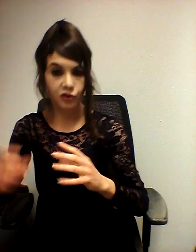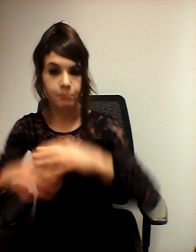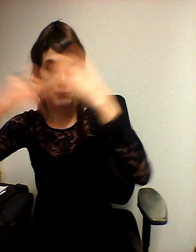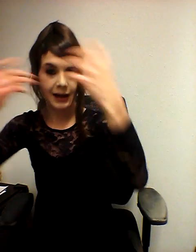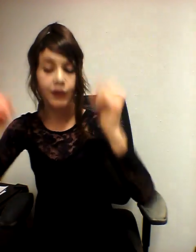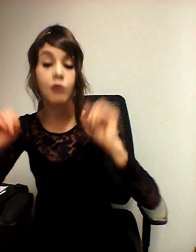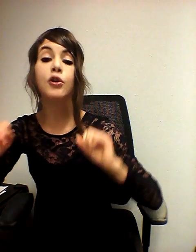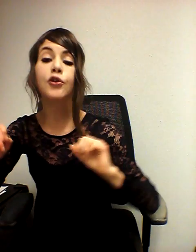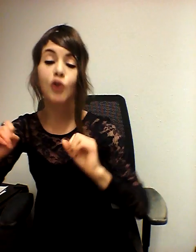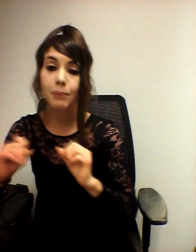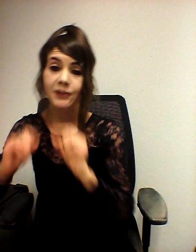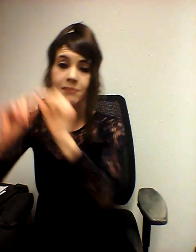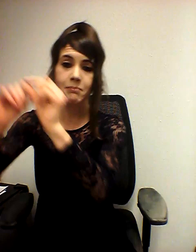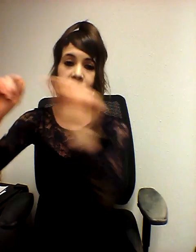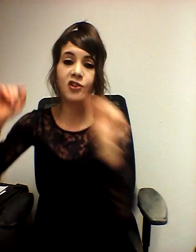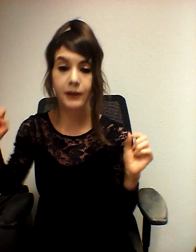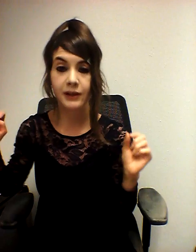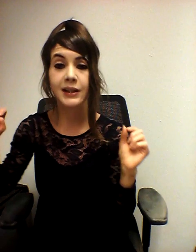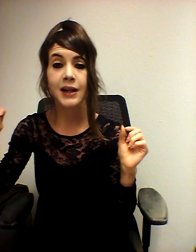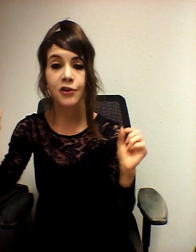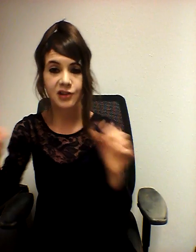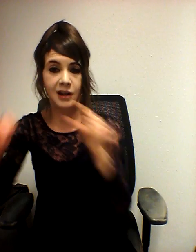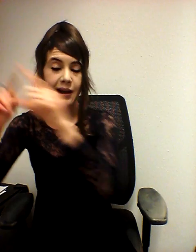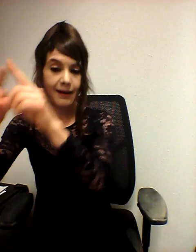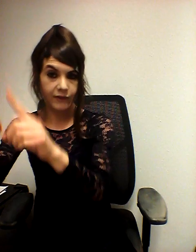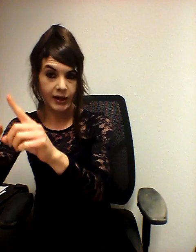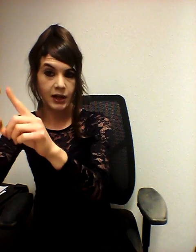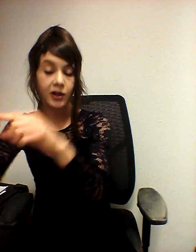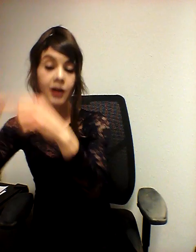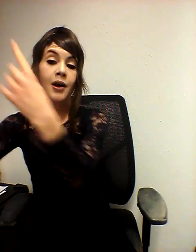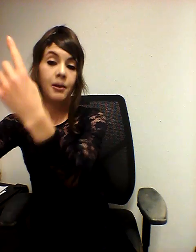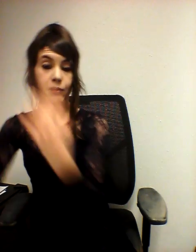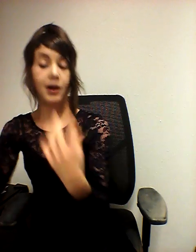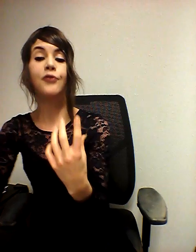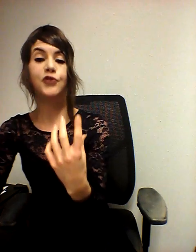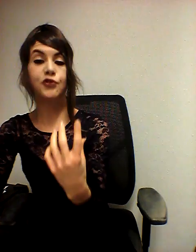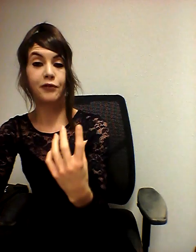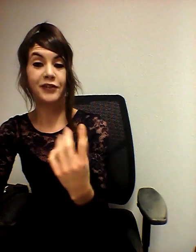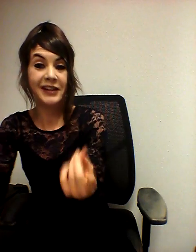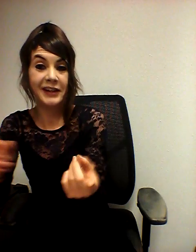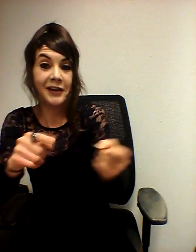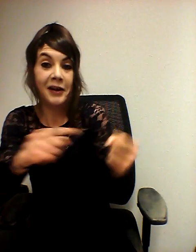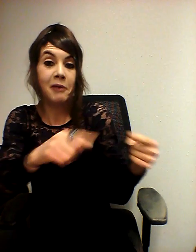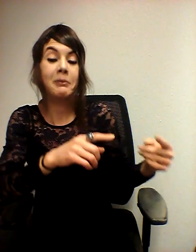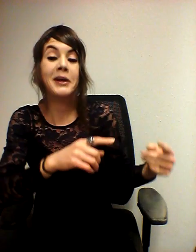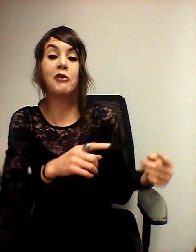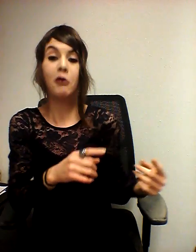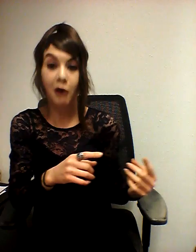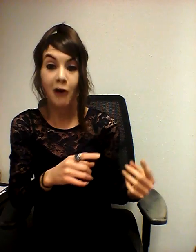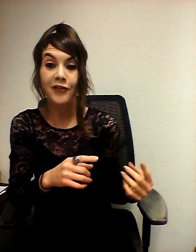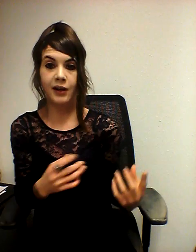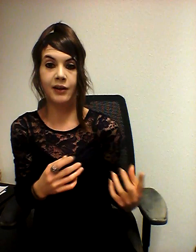een membraan omhult compartiment binnenin jouw cellen aanwezig brandstoffen die in de mitochondriën